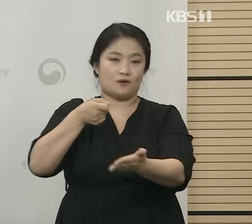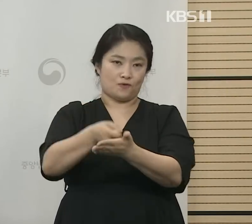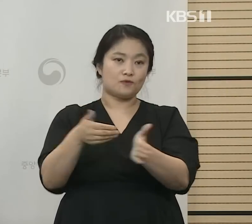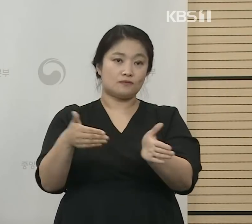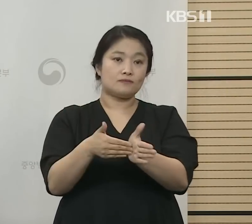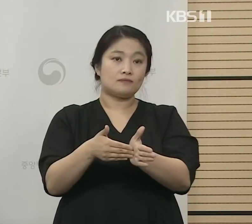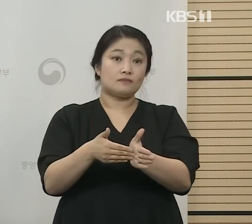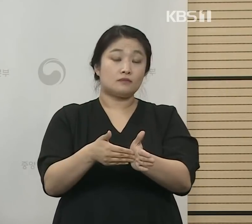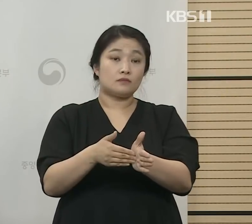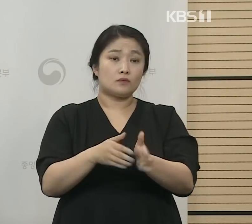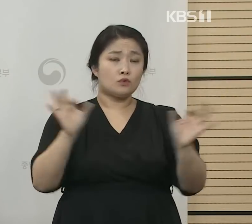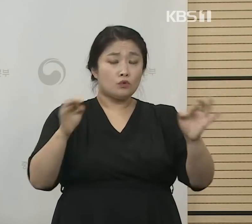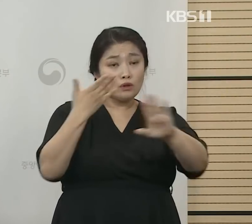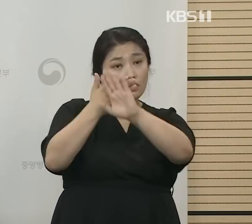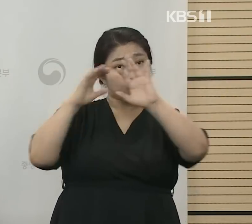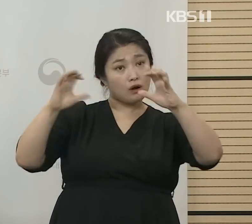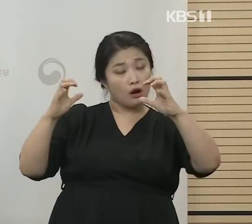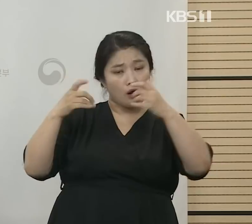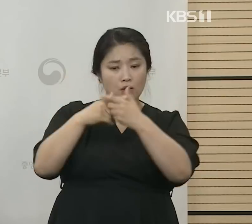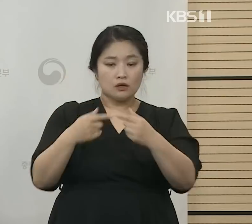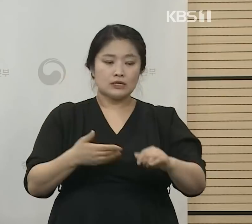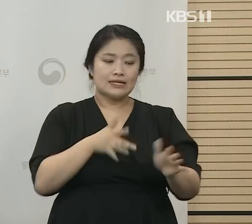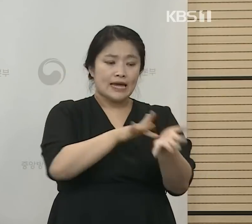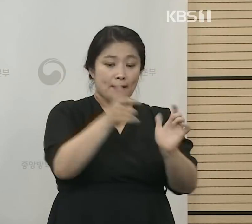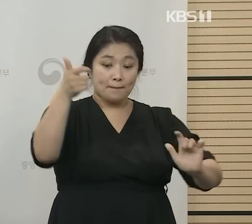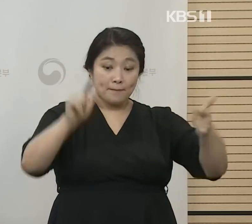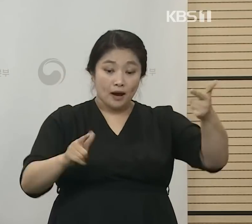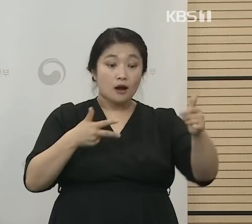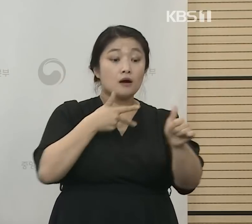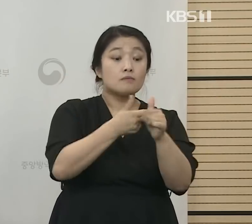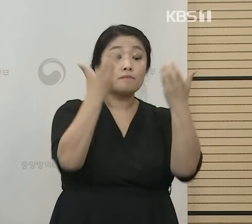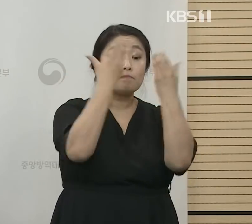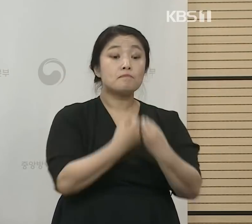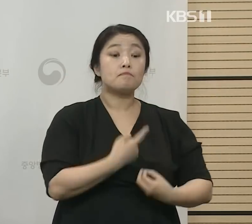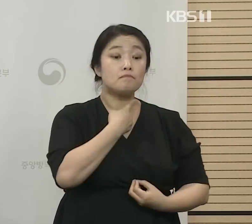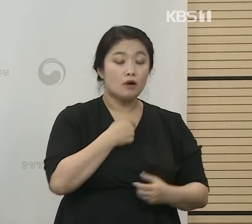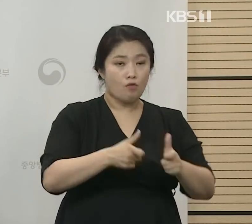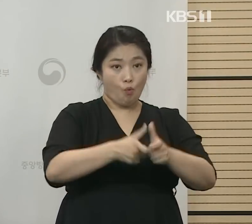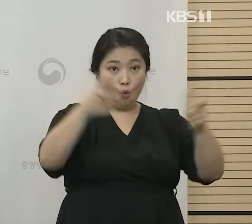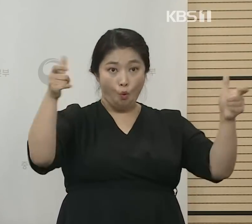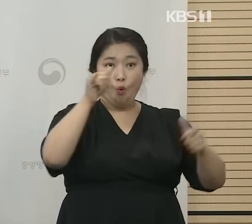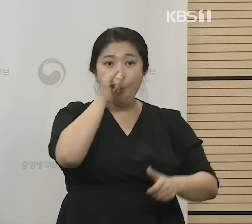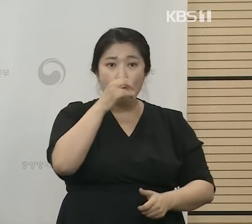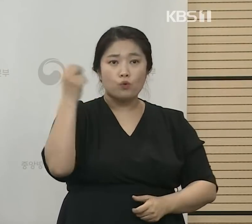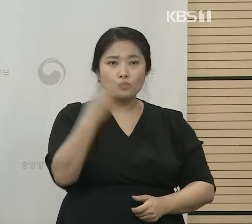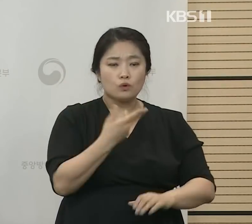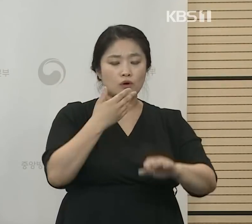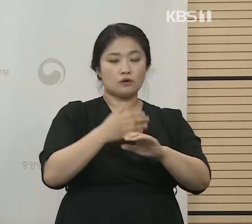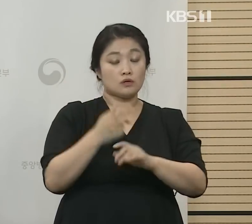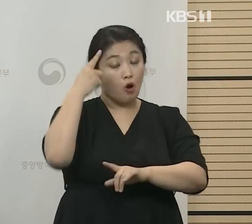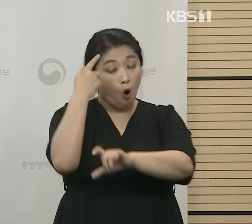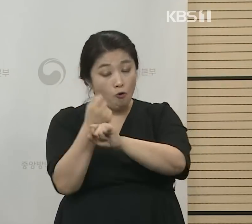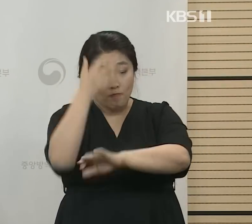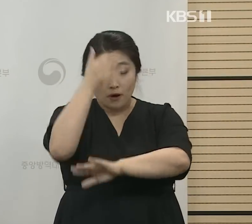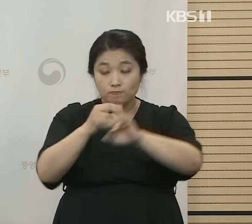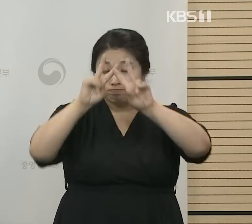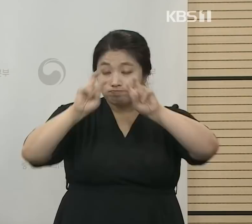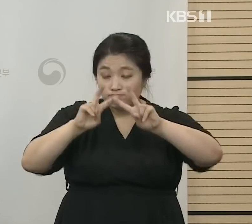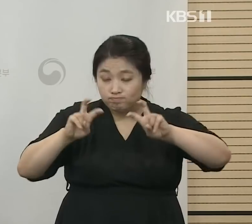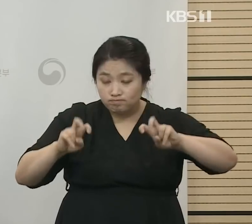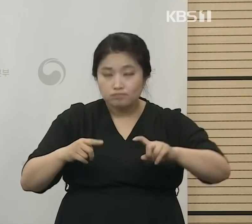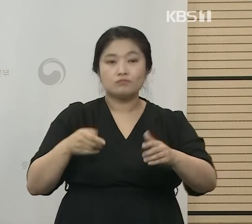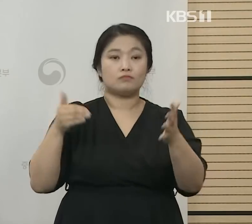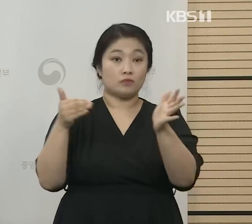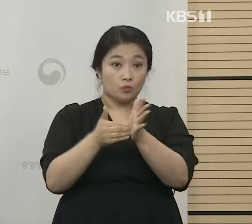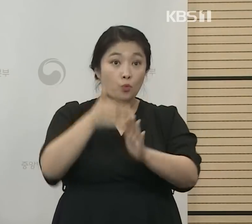결정하였습니다. 그동안 외국에서 교차 접종을 시행하는 사례가 늘어나고 있고 연구 결과를 모니터링